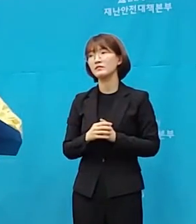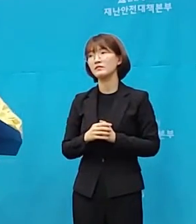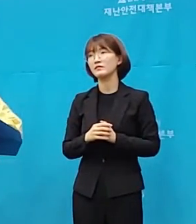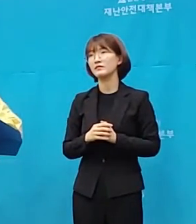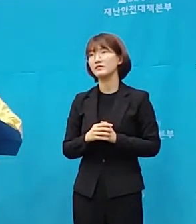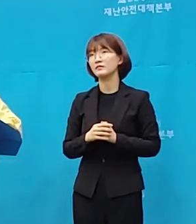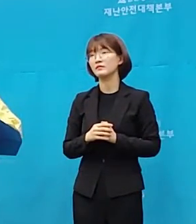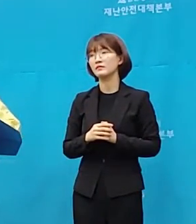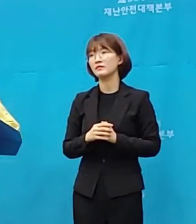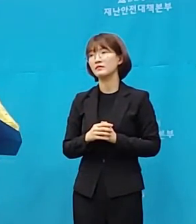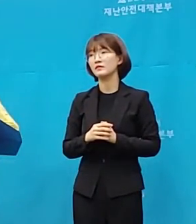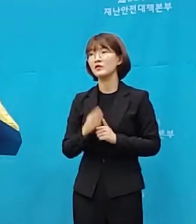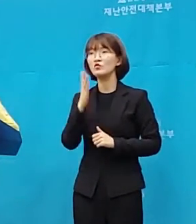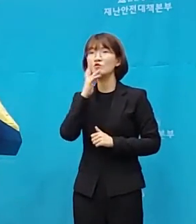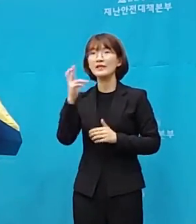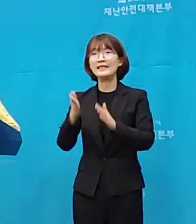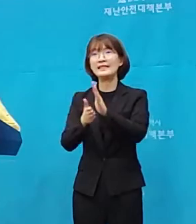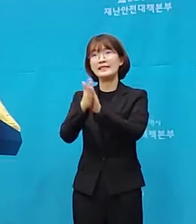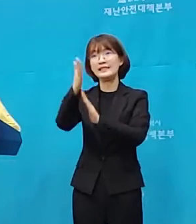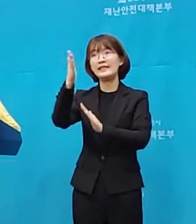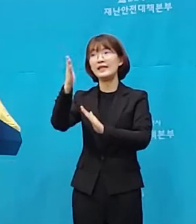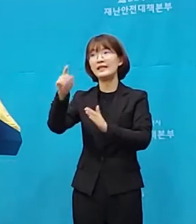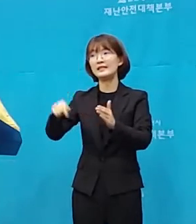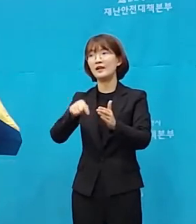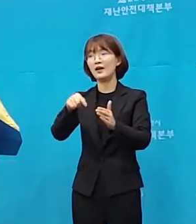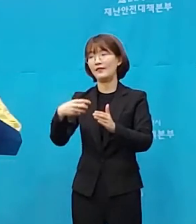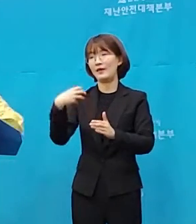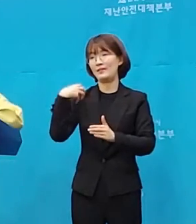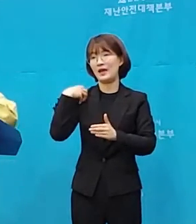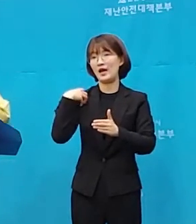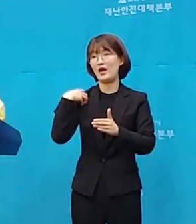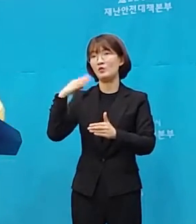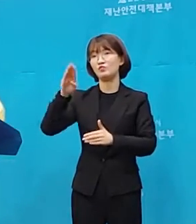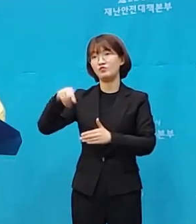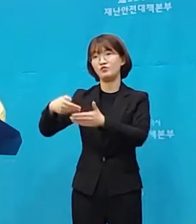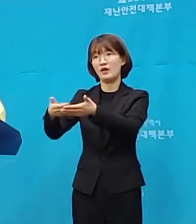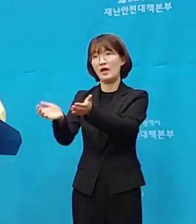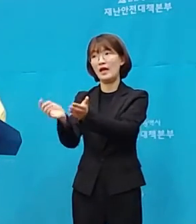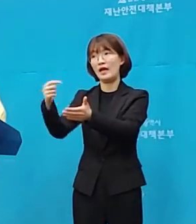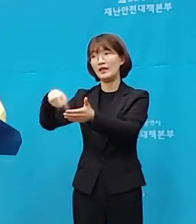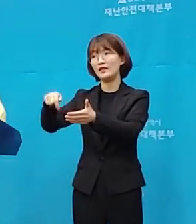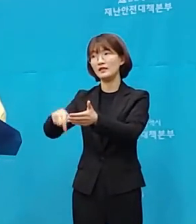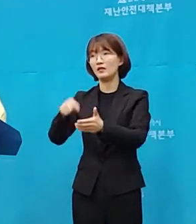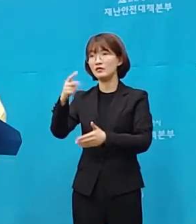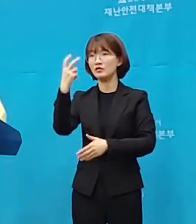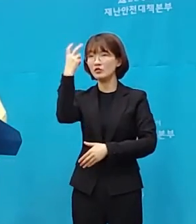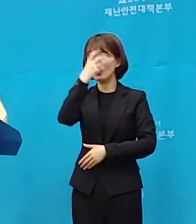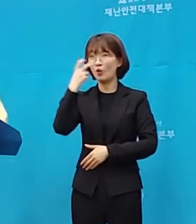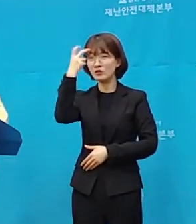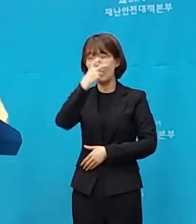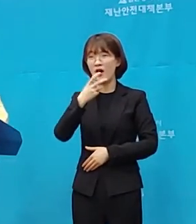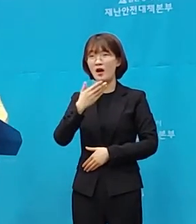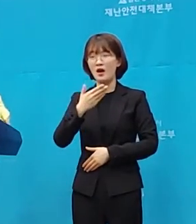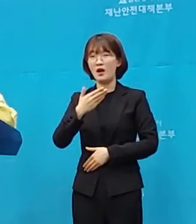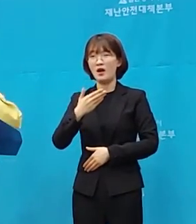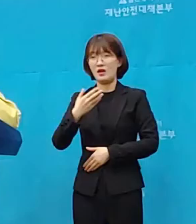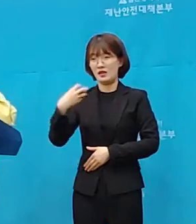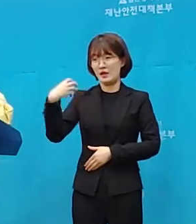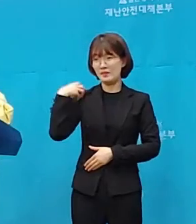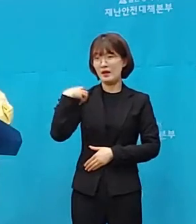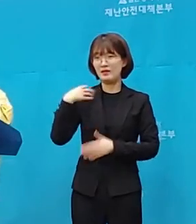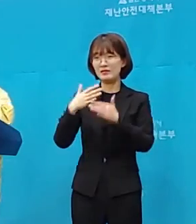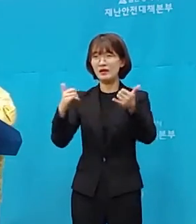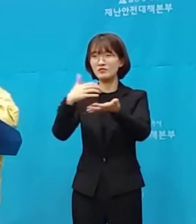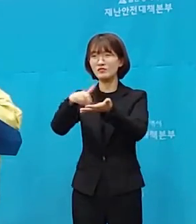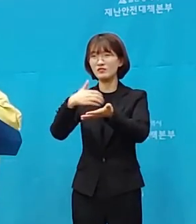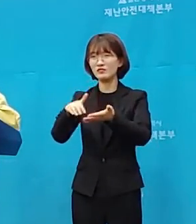그 부산시에서 또 담당부서에서 그런 전수조사를 할 수 있는 기준은 충분합니까?